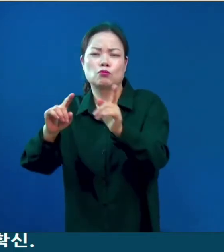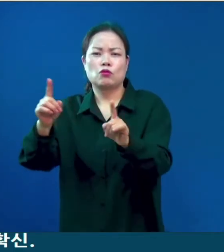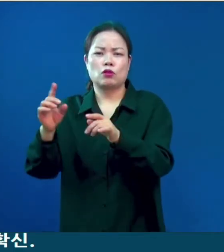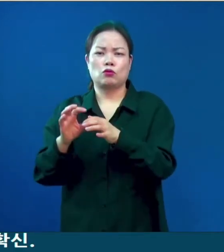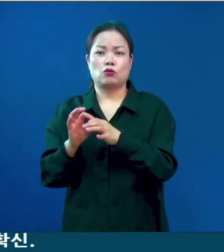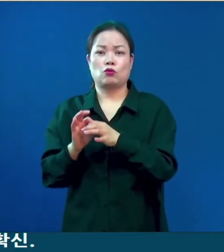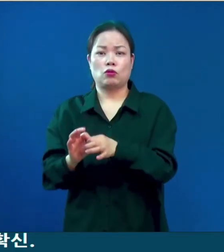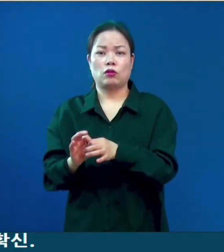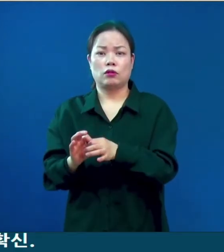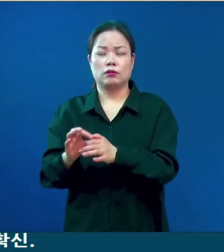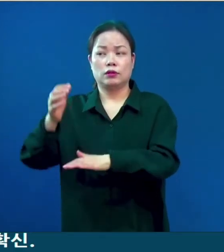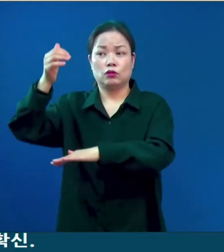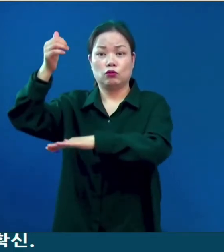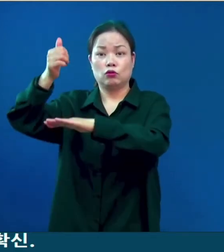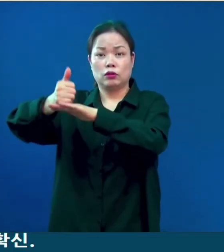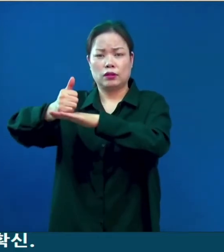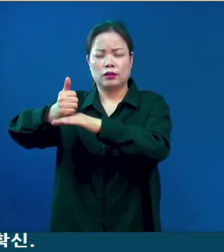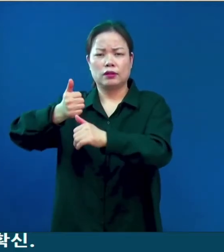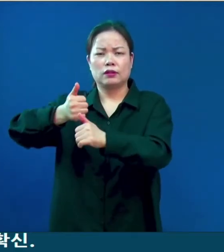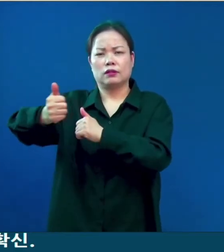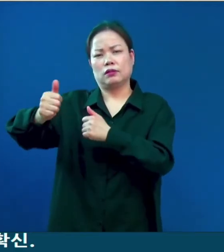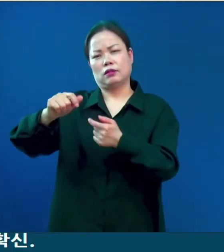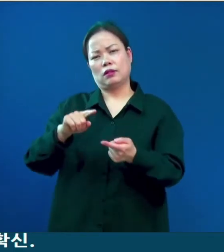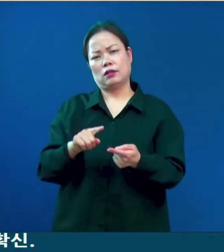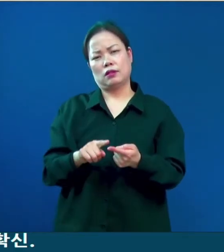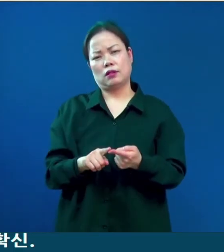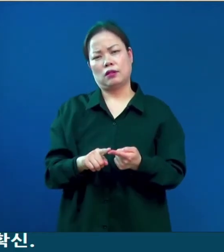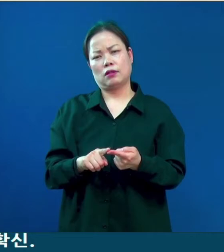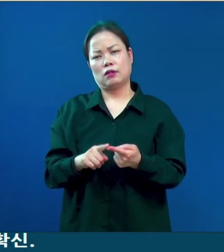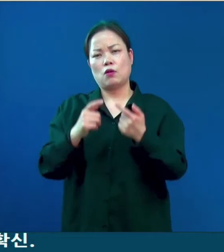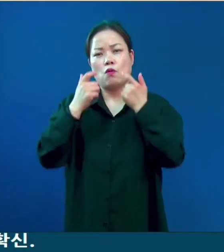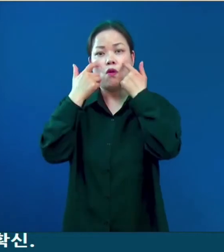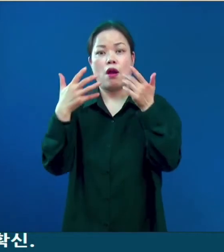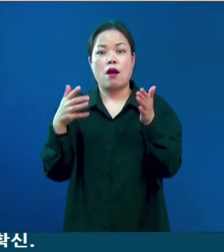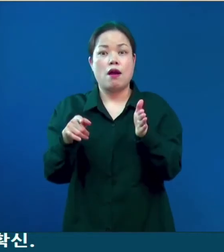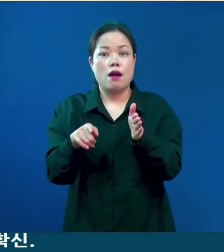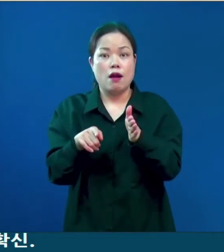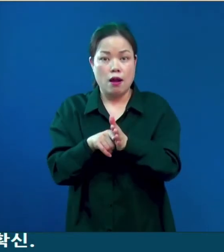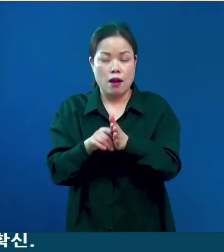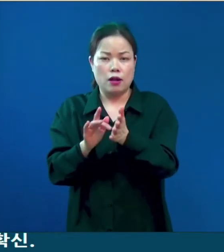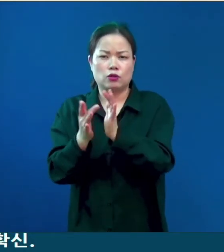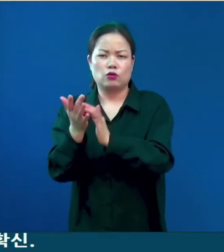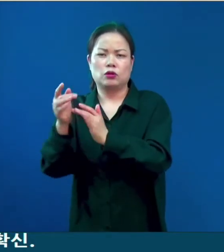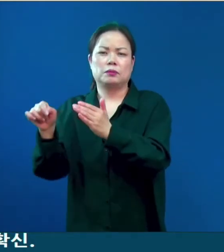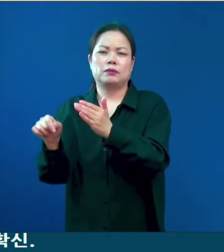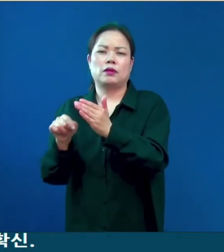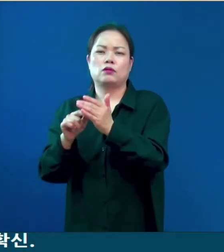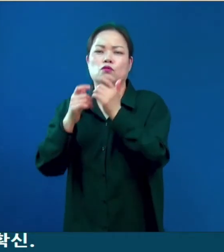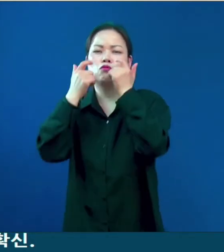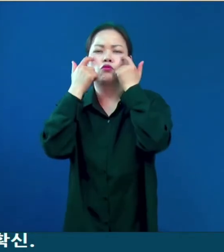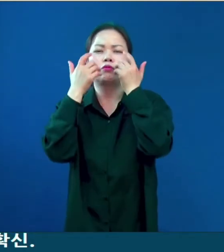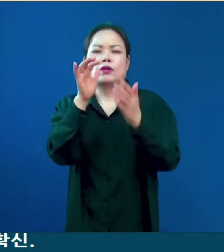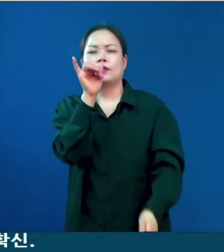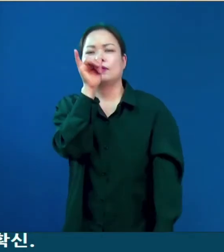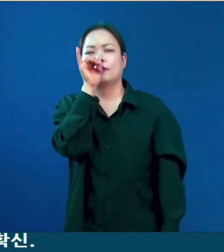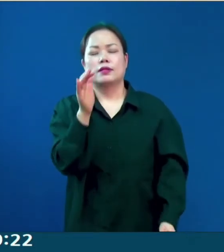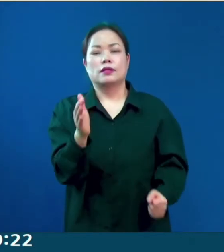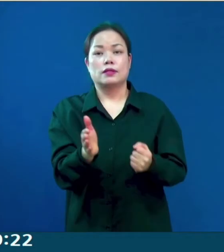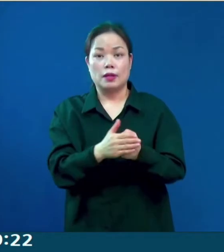통한 궁극적인 승리에 대한 이 확신이 예수님 안에 분명하게 있으셨기